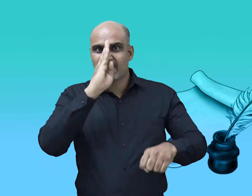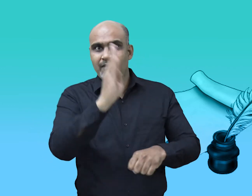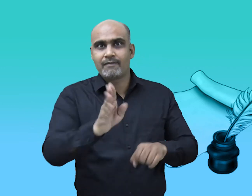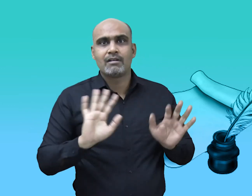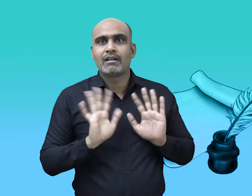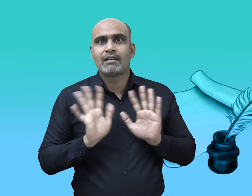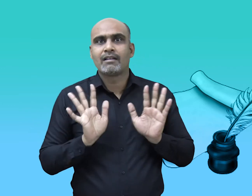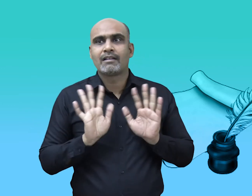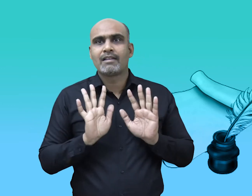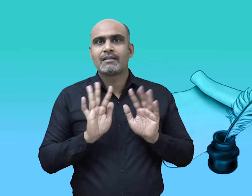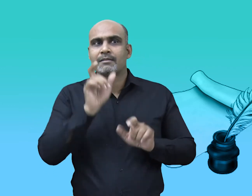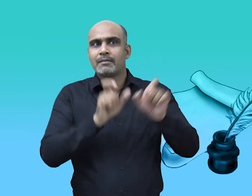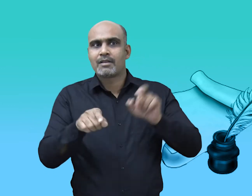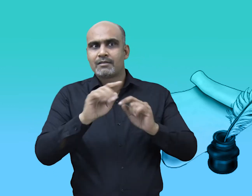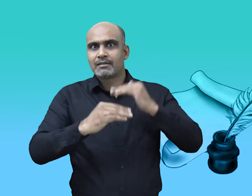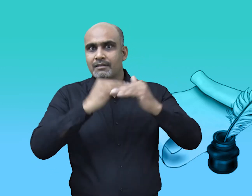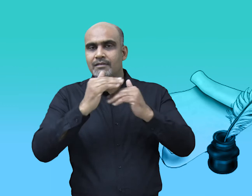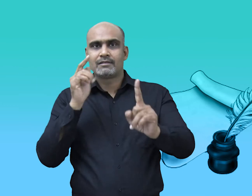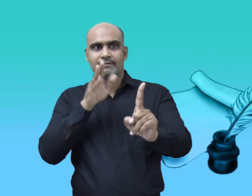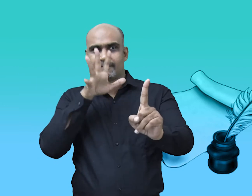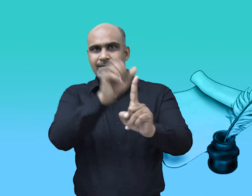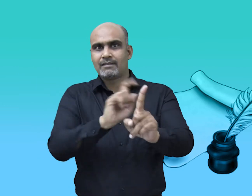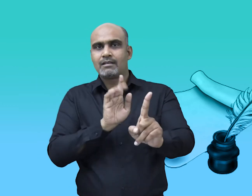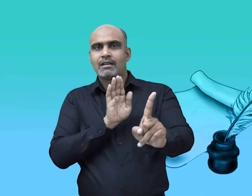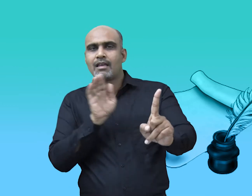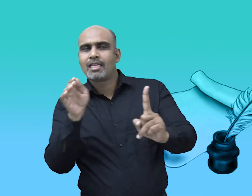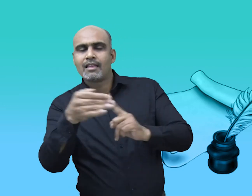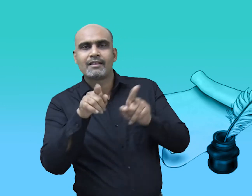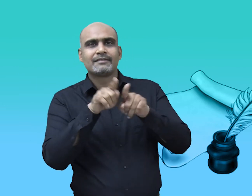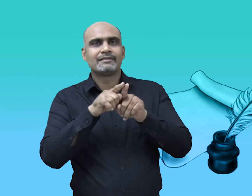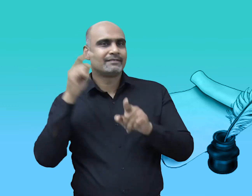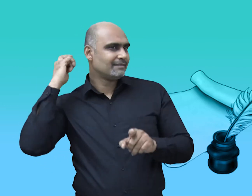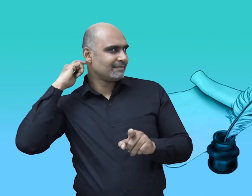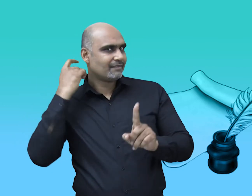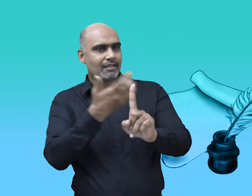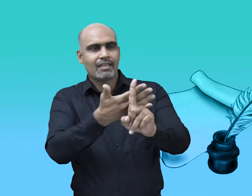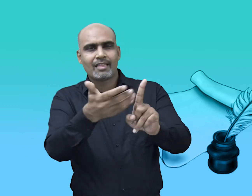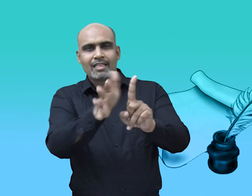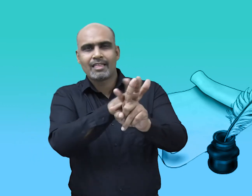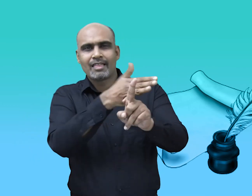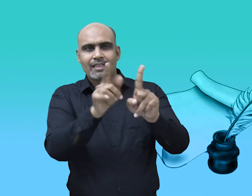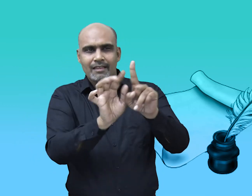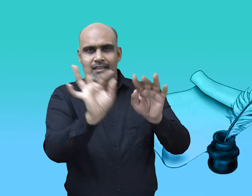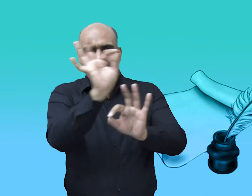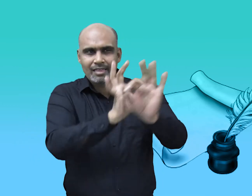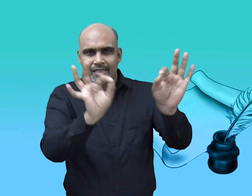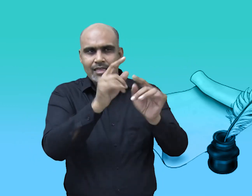पर अब सीधे रूप से कोई किसी पर हमला नहीं करता, बल्कि आजकल बड़े ही चालाकी से और अप्रत्यक्ष रूप